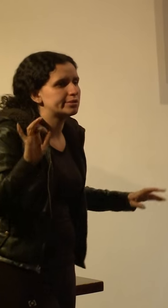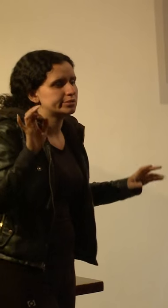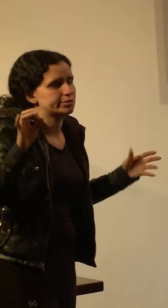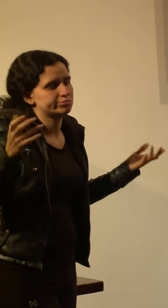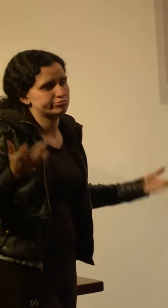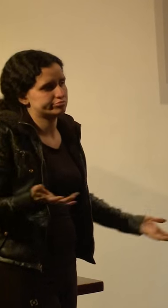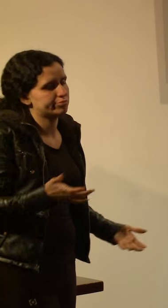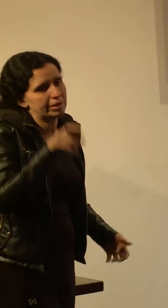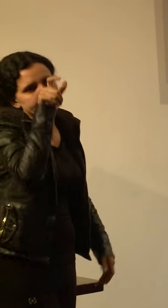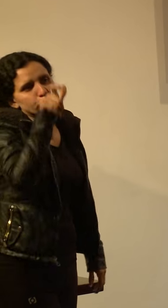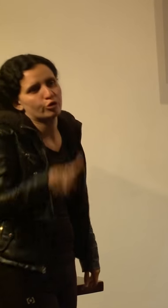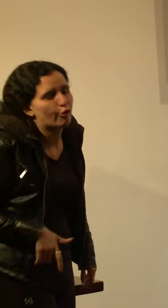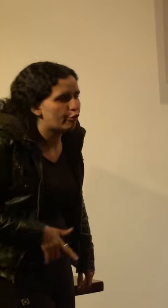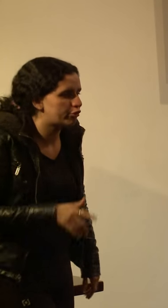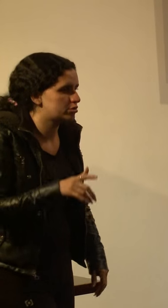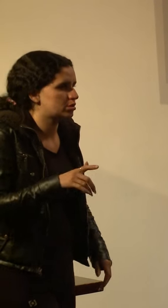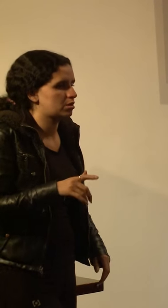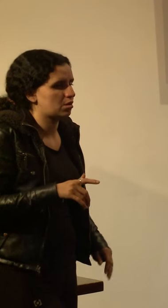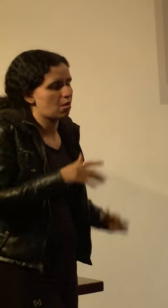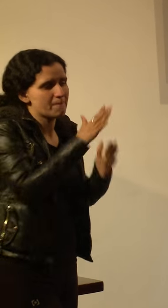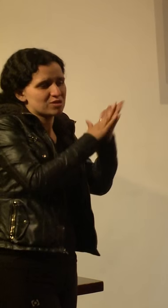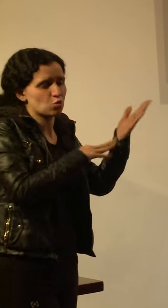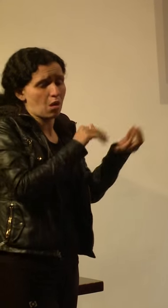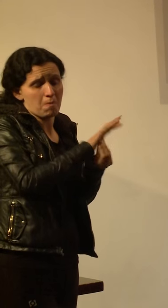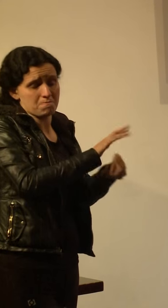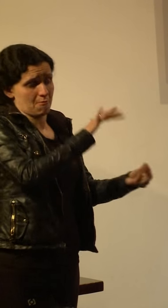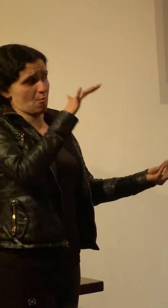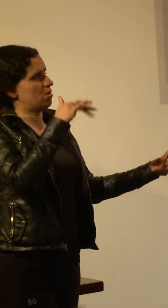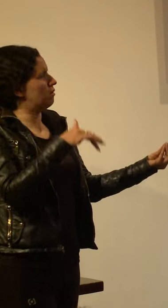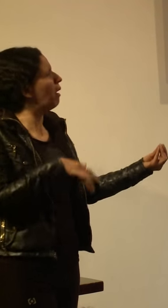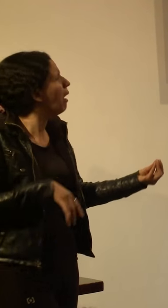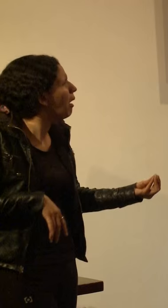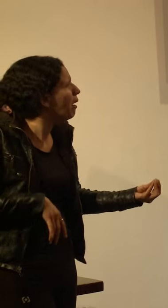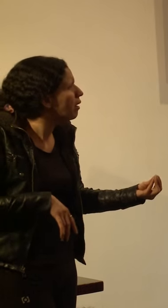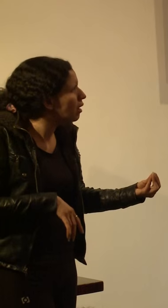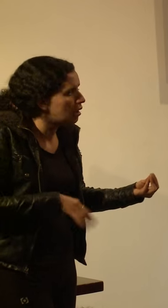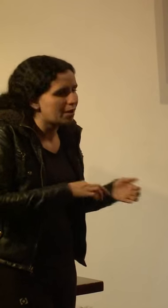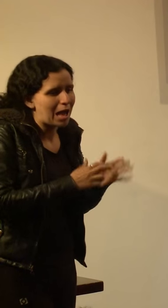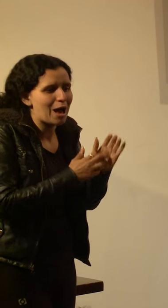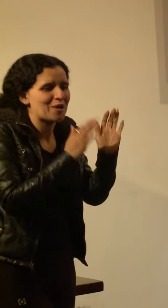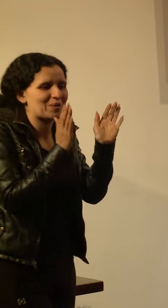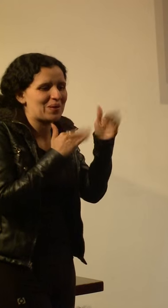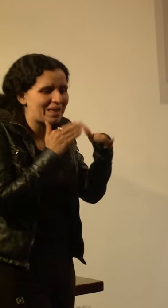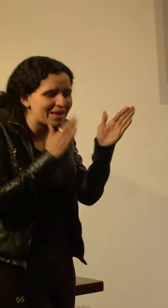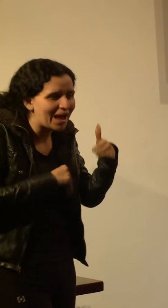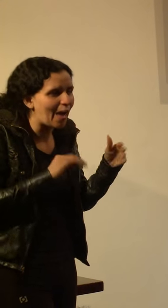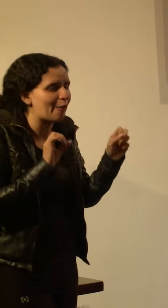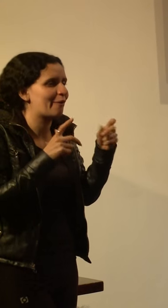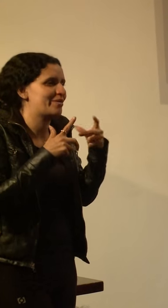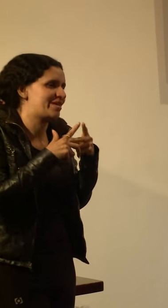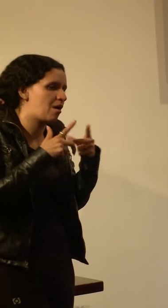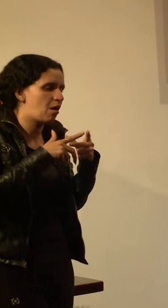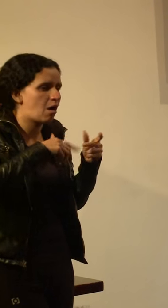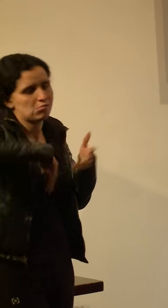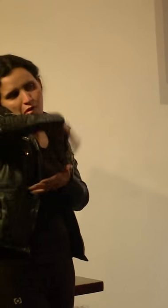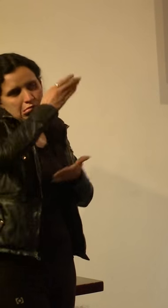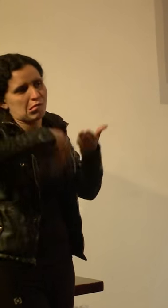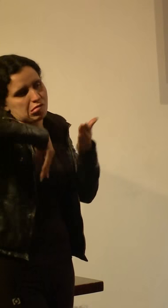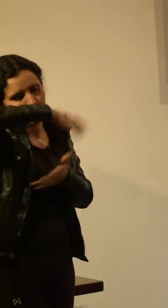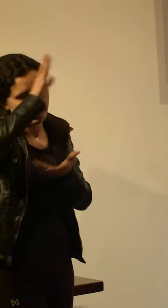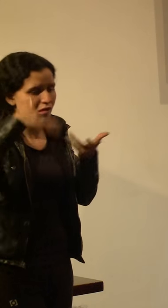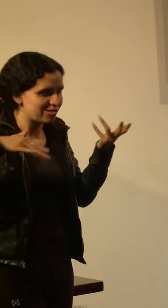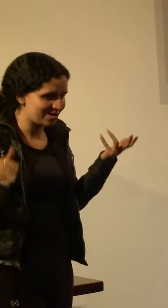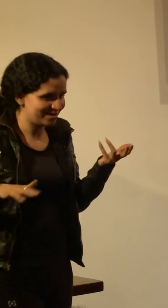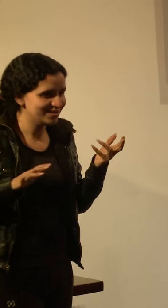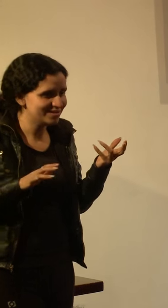bodegón, de una persona. Hay pintura abstracta que no representa necesariamente nada, pero entonces es un cuadrado o es un triángulo o son manchas puestas, o el